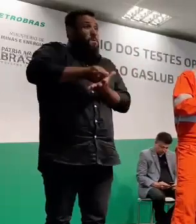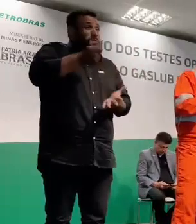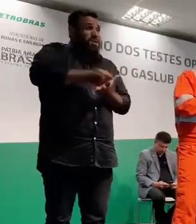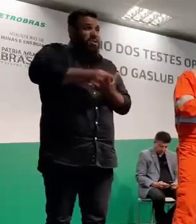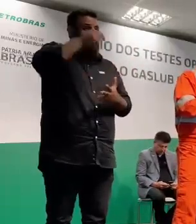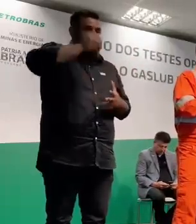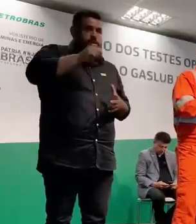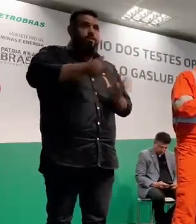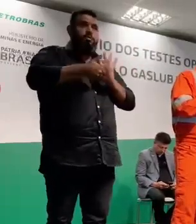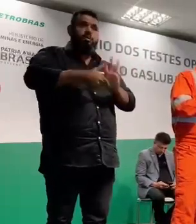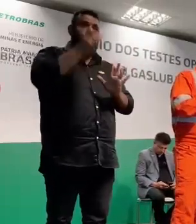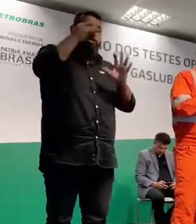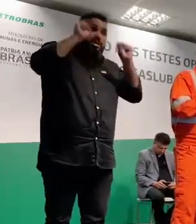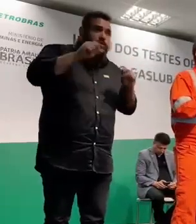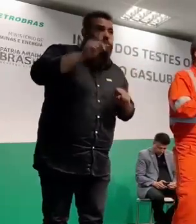é o nosso dever